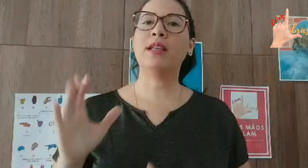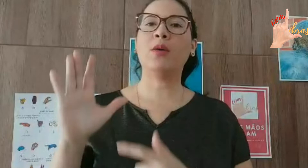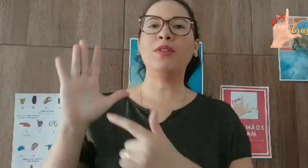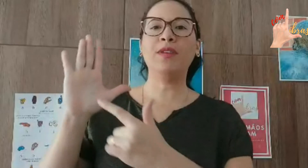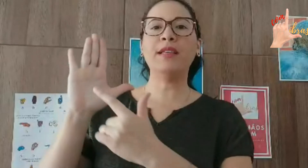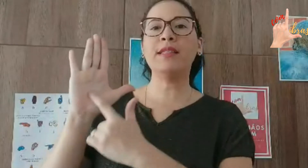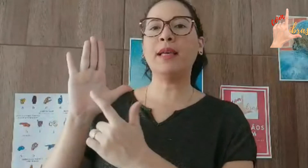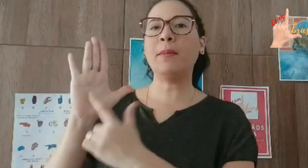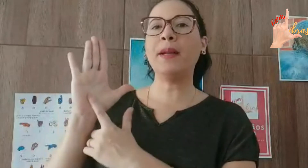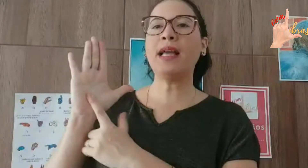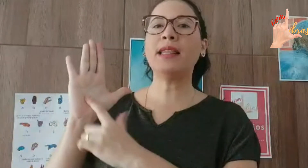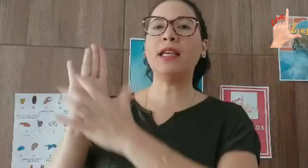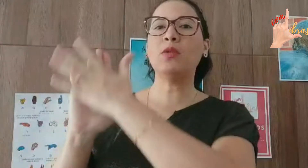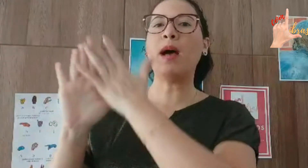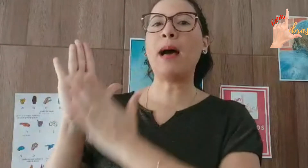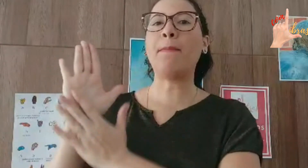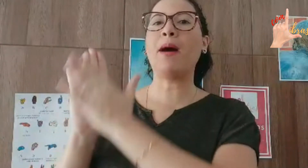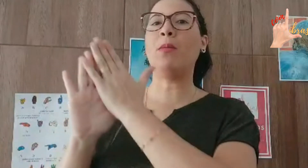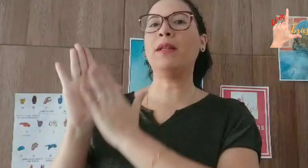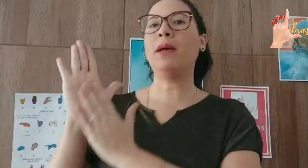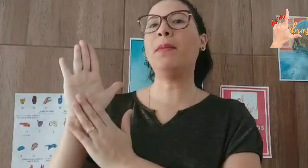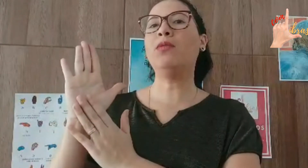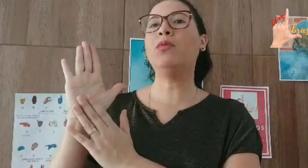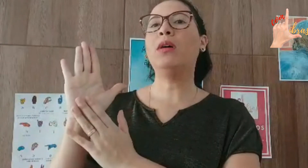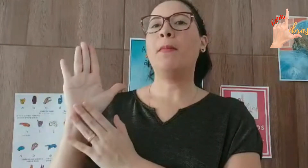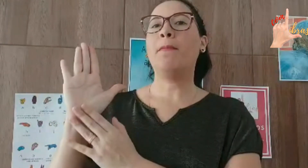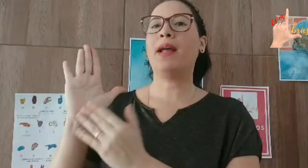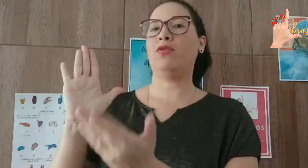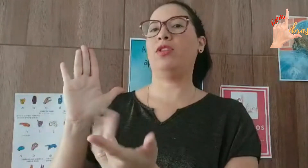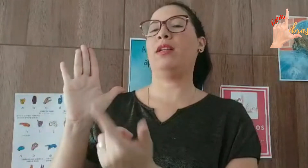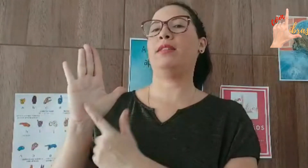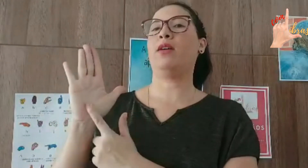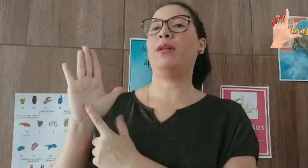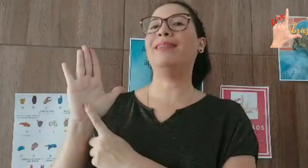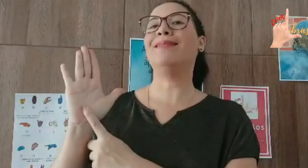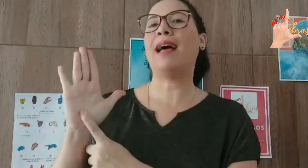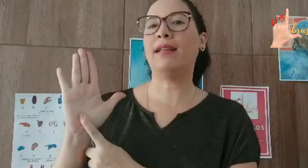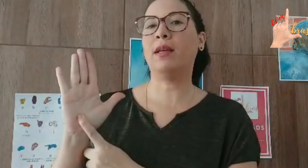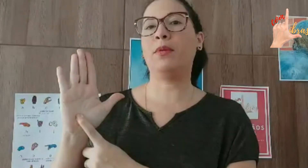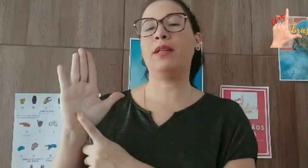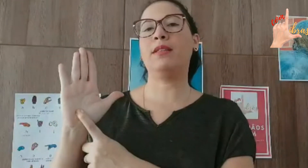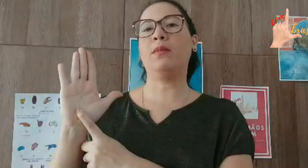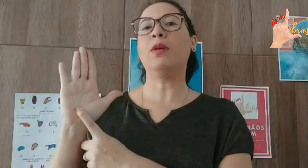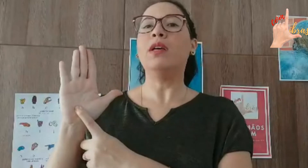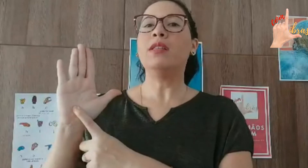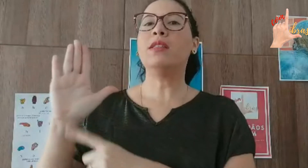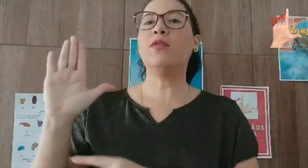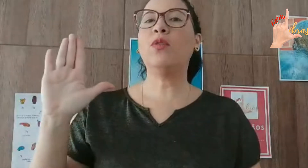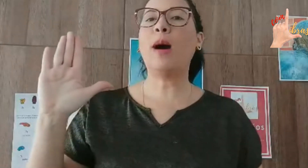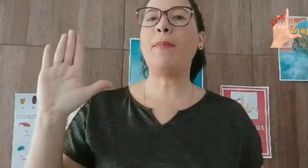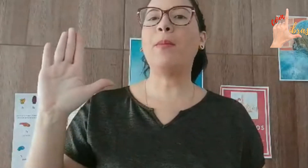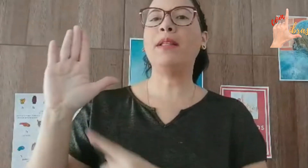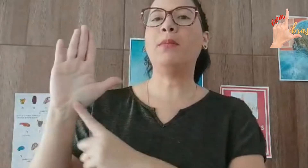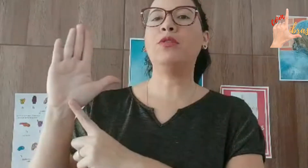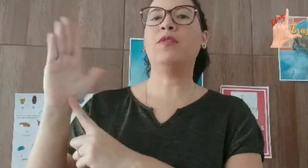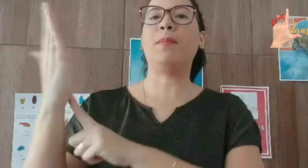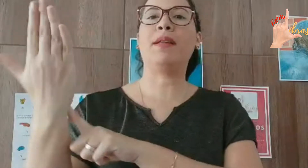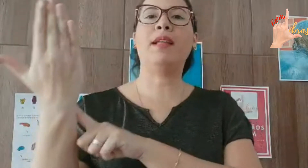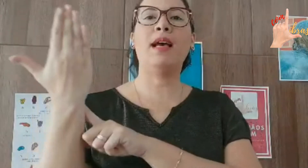direção e fique sempre atento à palma da mão, para onde ela está orientada. Por exemplo, se for a palma da mão estiver para trás, é